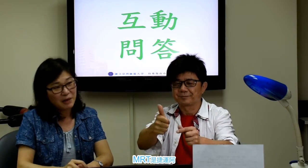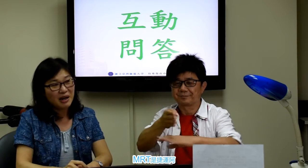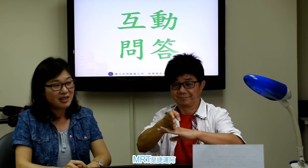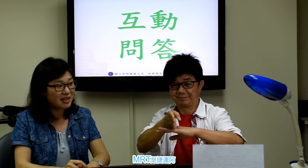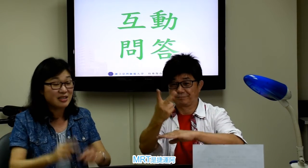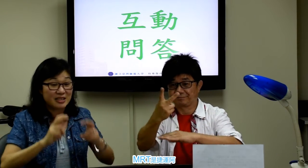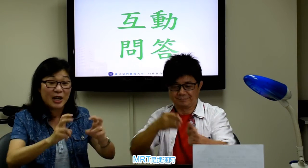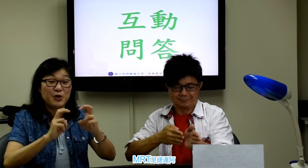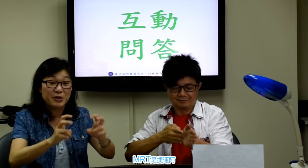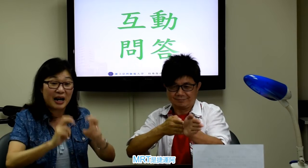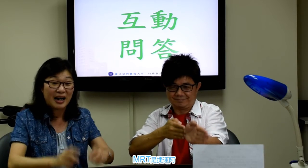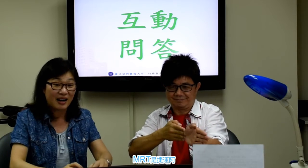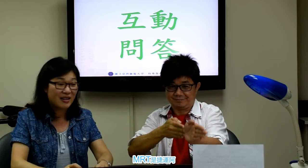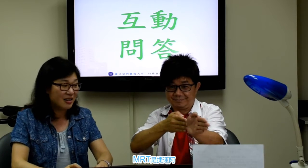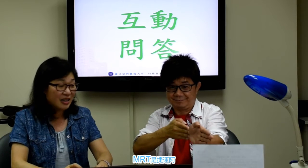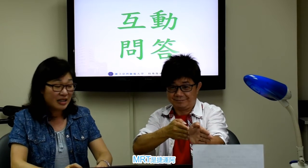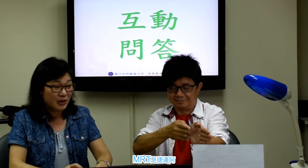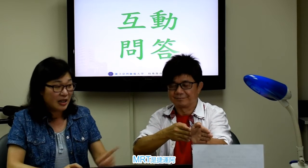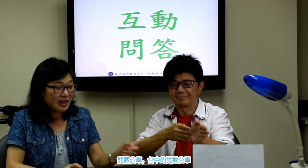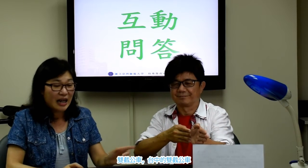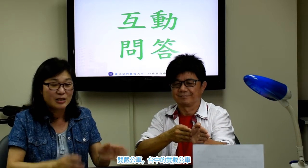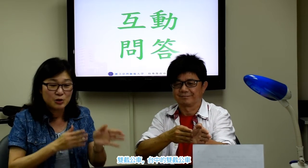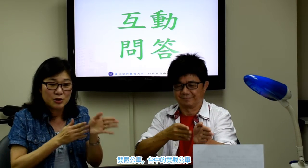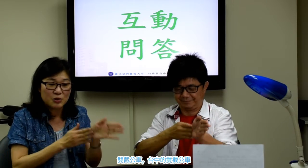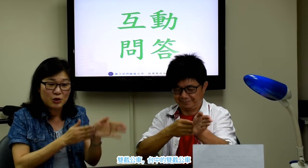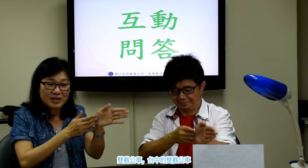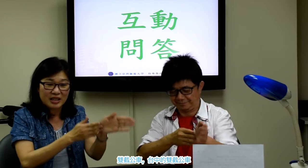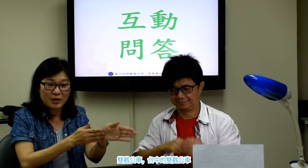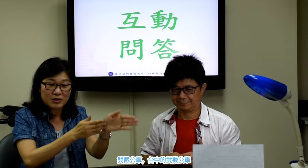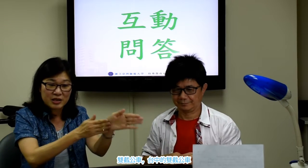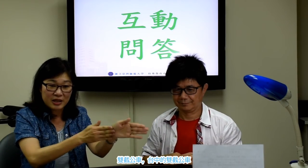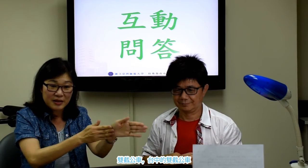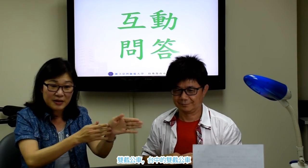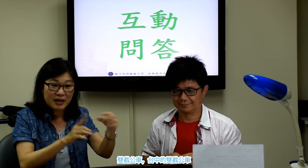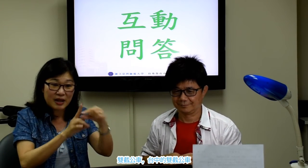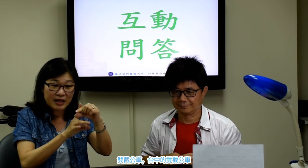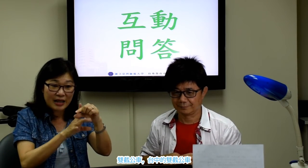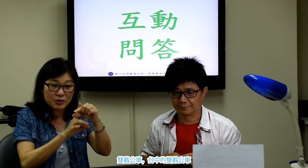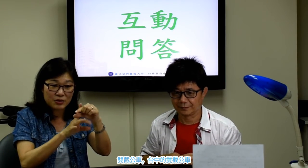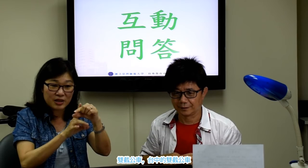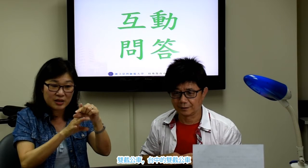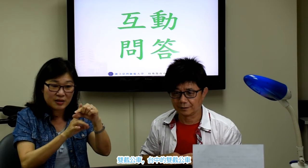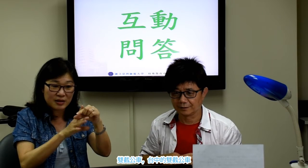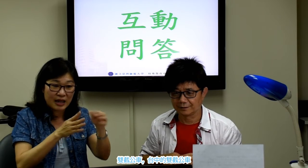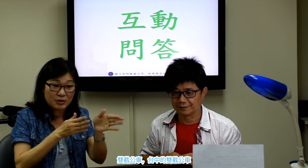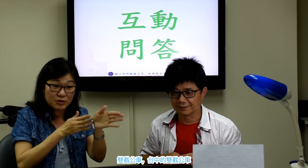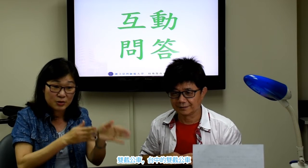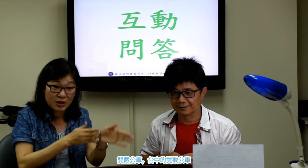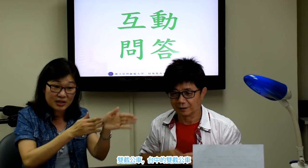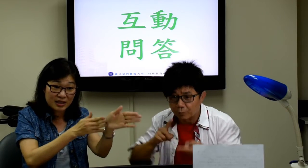？MRT 是捷运嘛？哈、哦，对，啊，就是双捷公车，哈、哦，台中的双捷公，